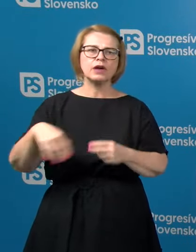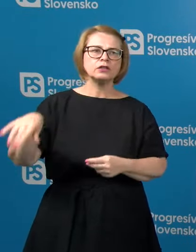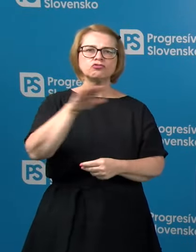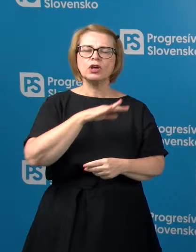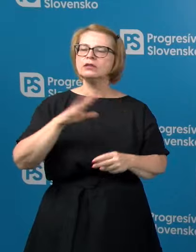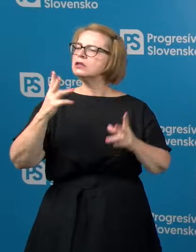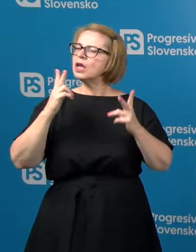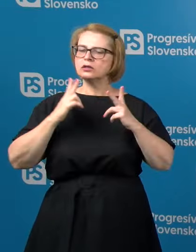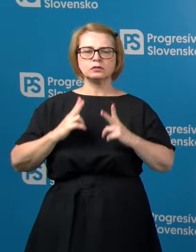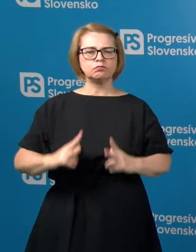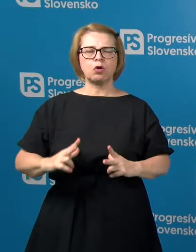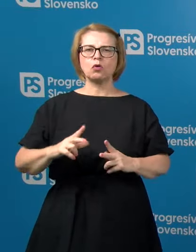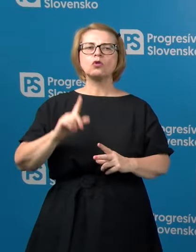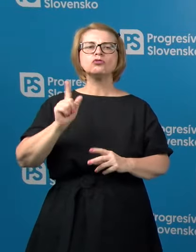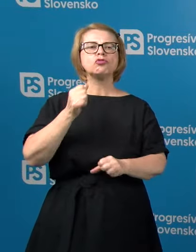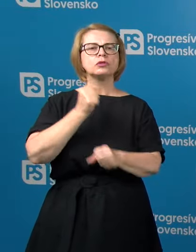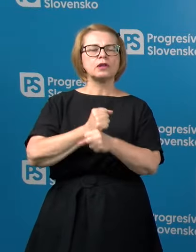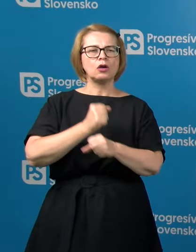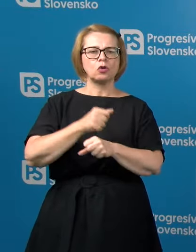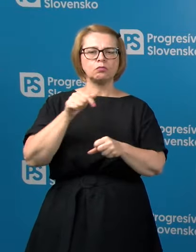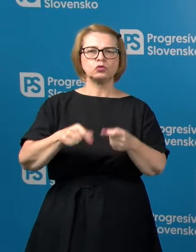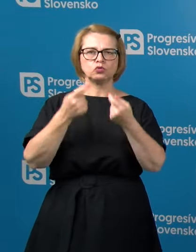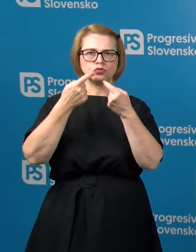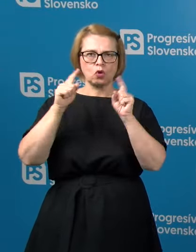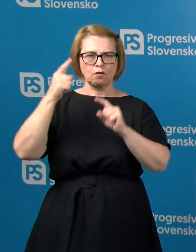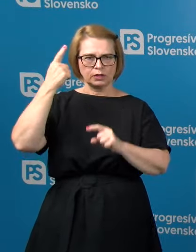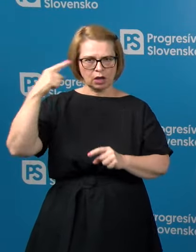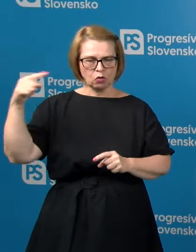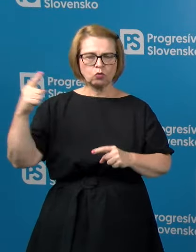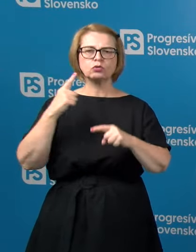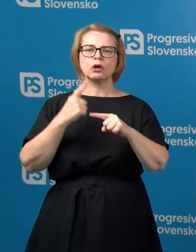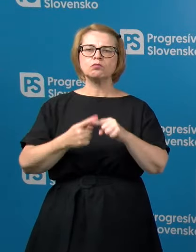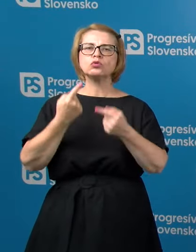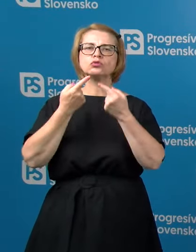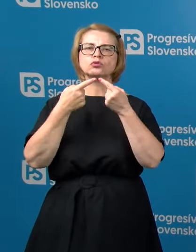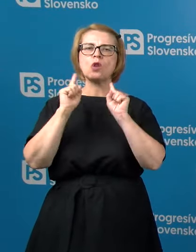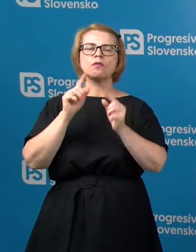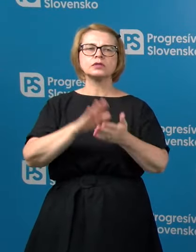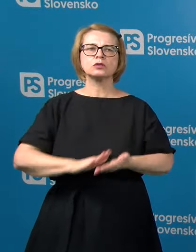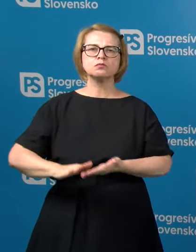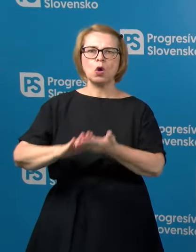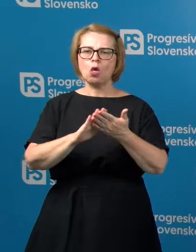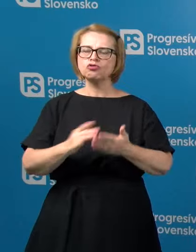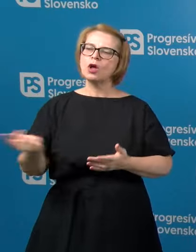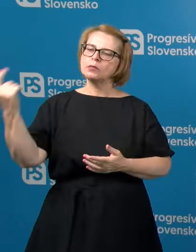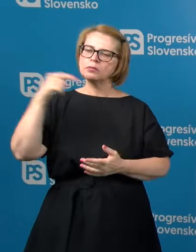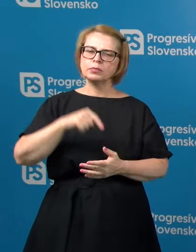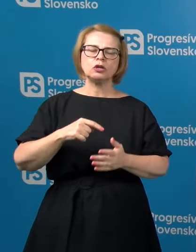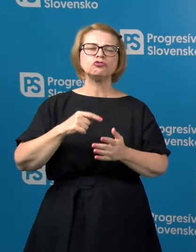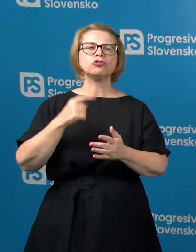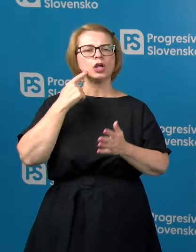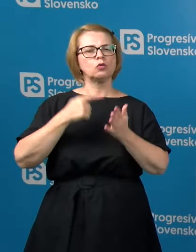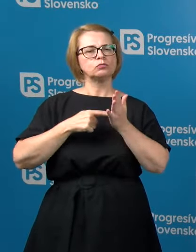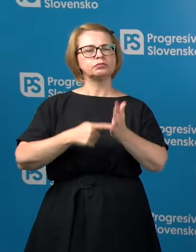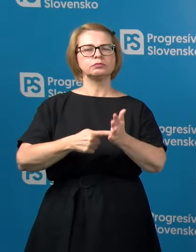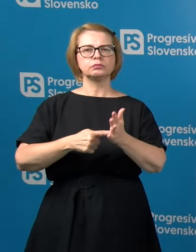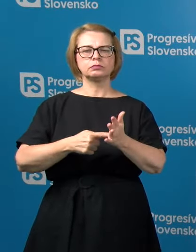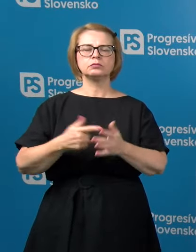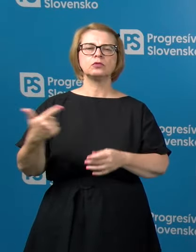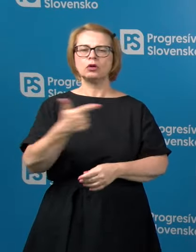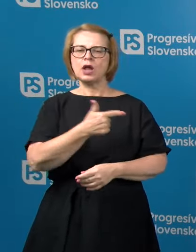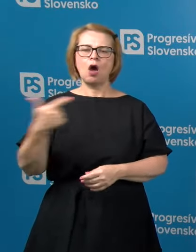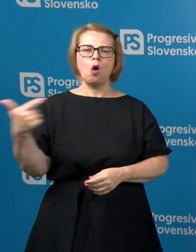sú spokojní s dianím v slovenskej kultúre a v slovenskej spoločnosti, aby prišli vyjadriť svoj postoj na obe